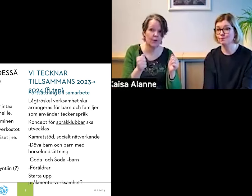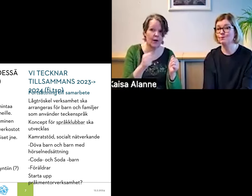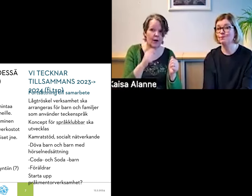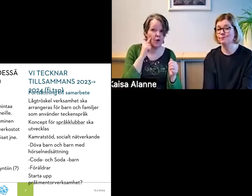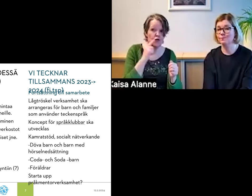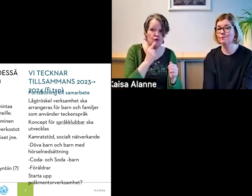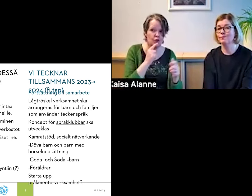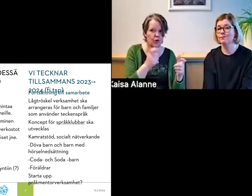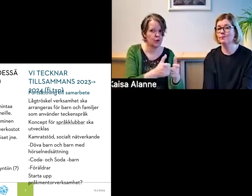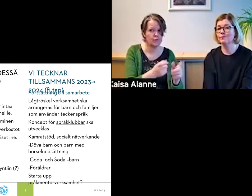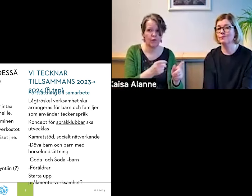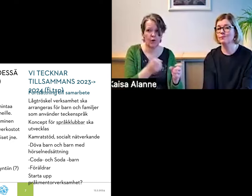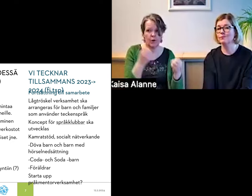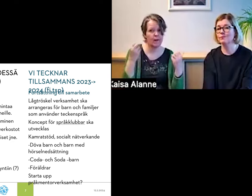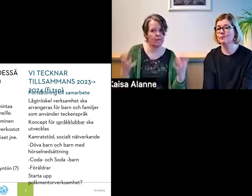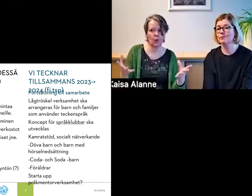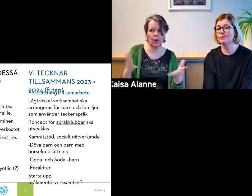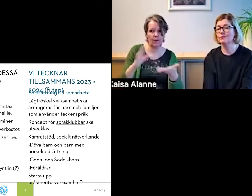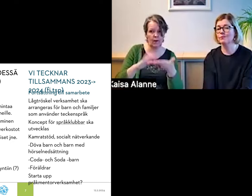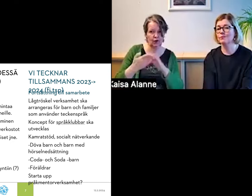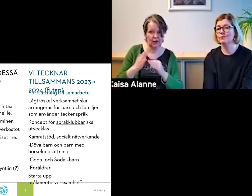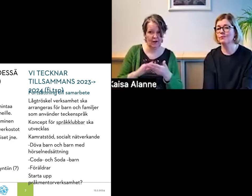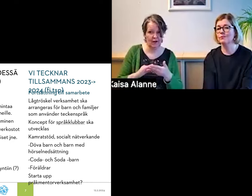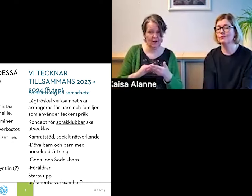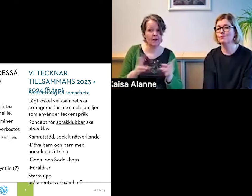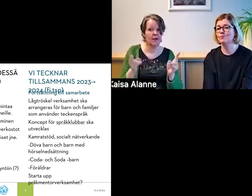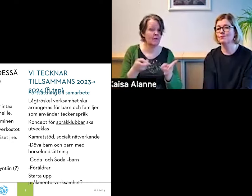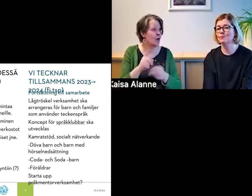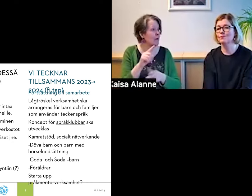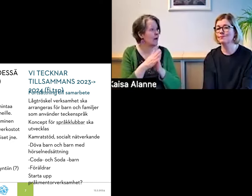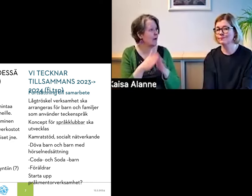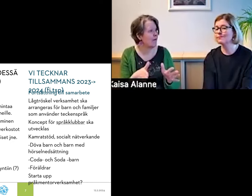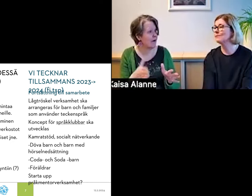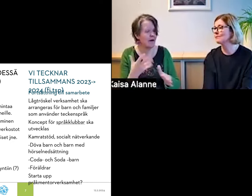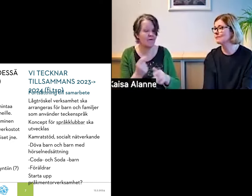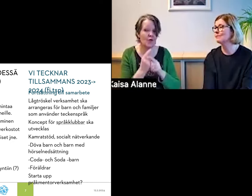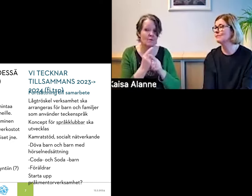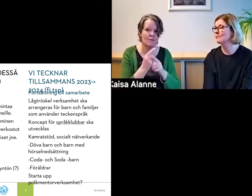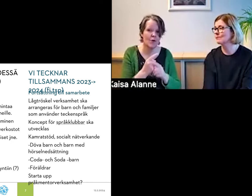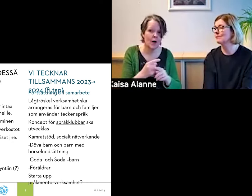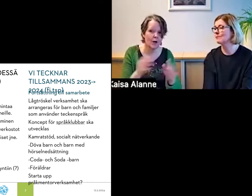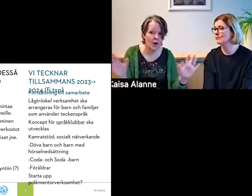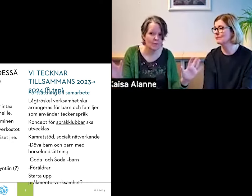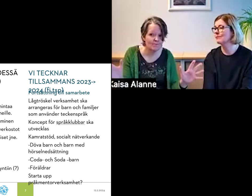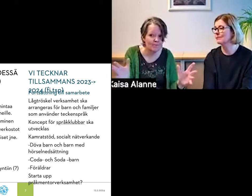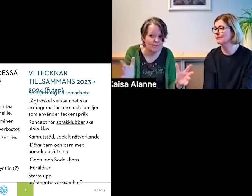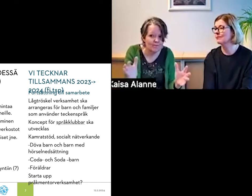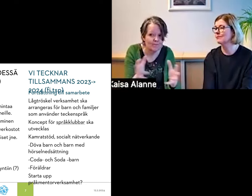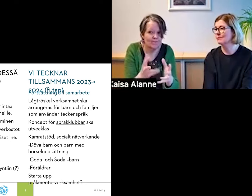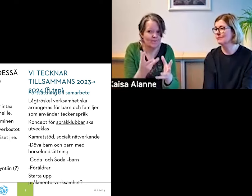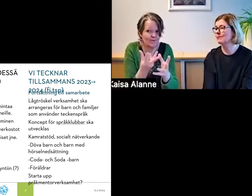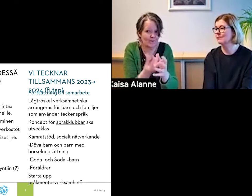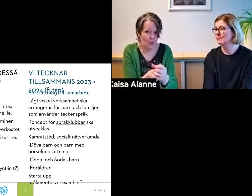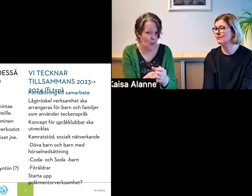kuulevat vanhemmat saattavat kommentoida tai kontaktoida meihin paljon, mutta eivät taas tunne se kuurojen